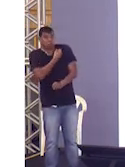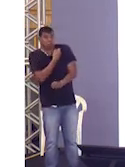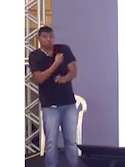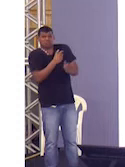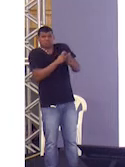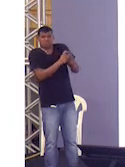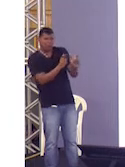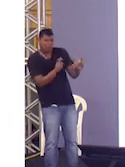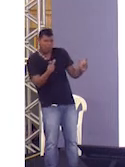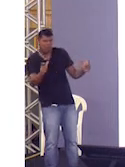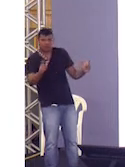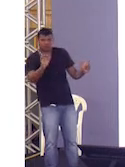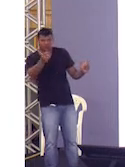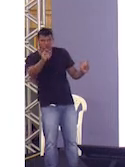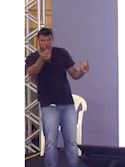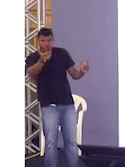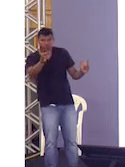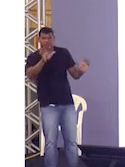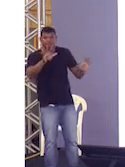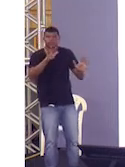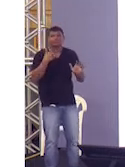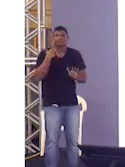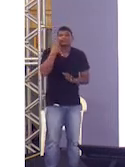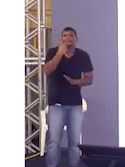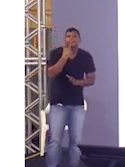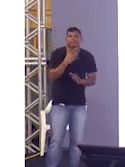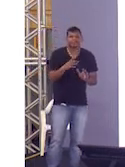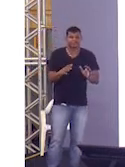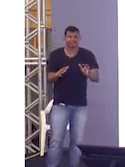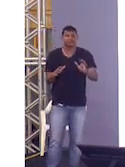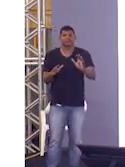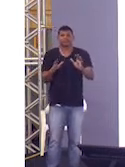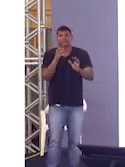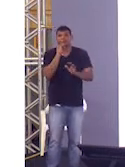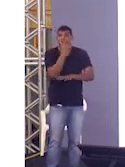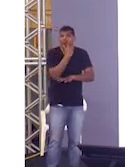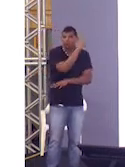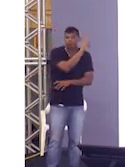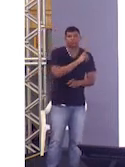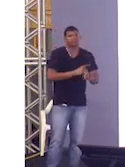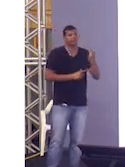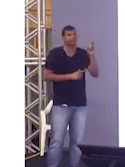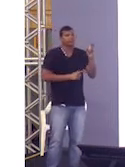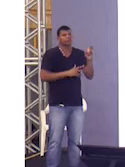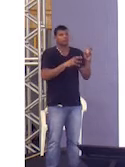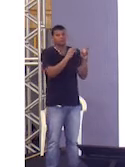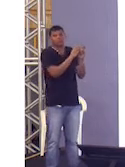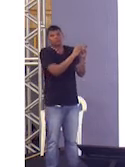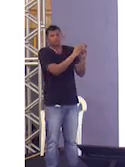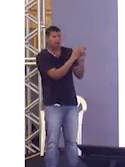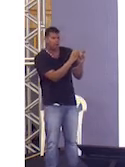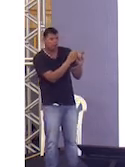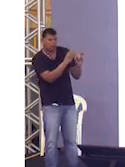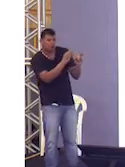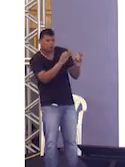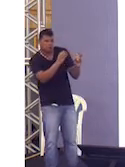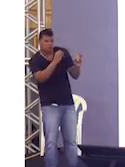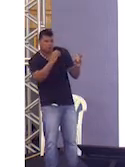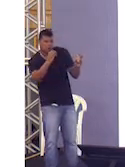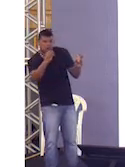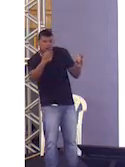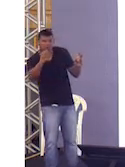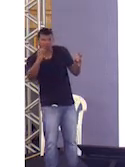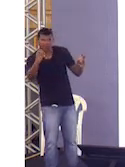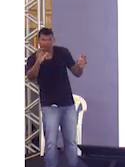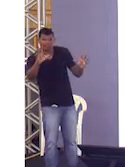k é a ordem de grandeza. A mantissa sempre tem que ser um valor em módulo entre 1